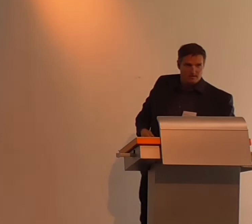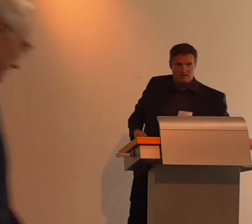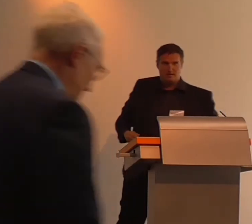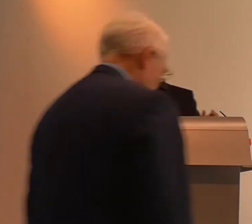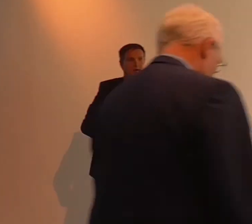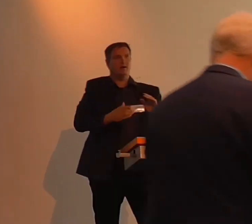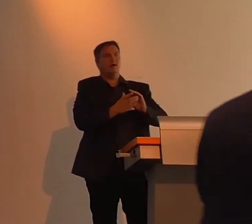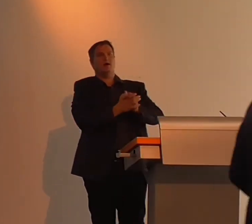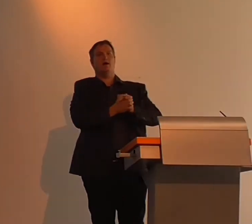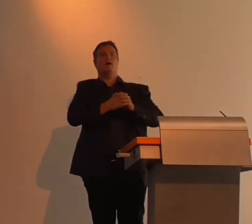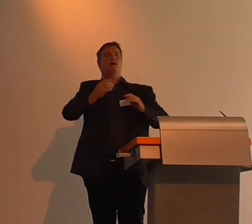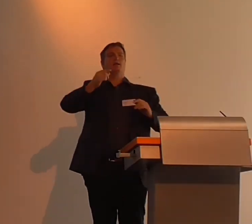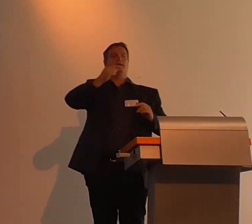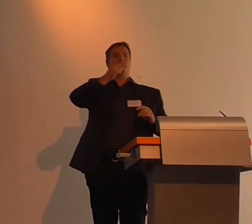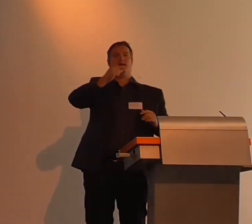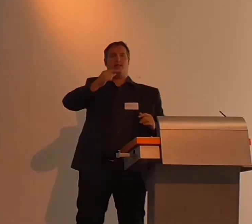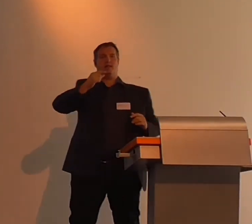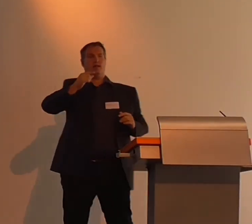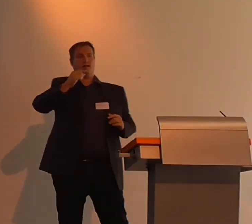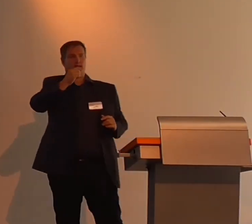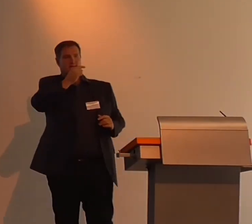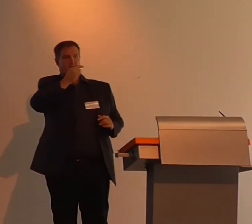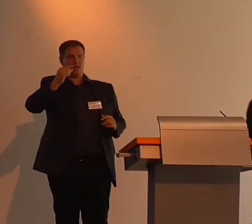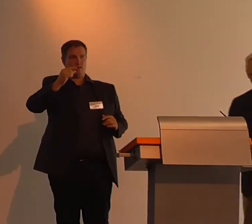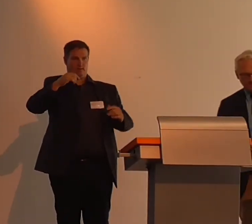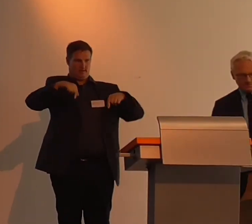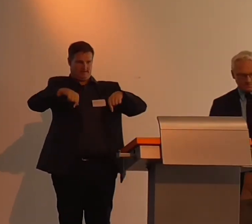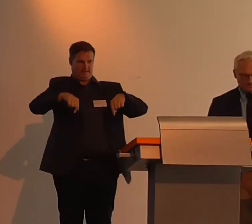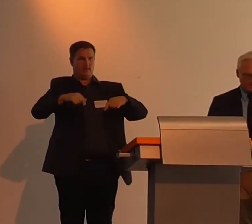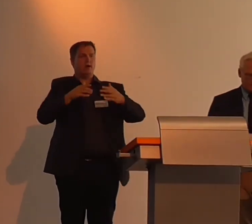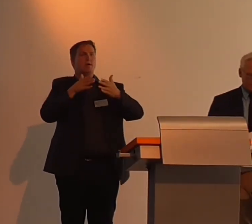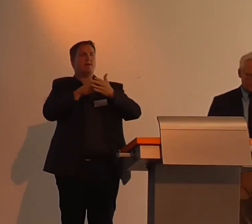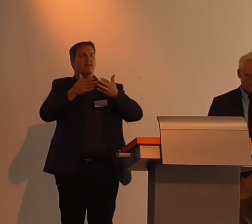Herrn Georg Schmolz ankündigen zu dürfen.